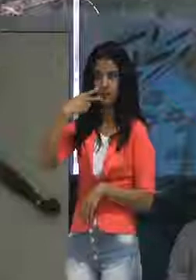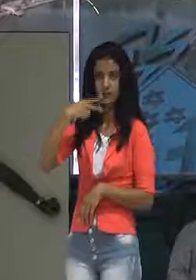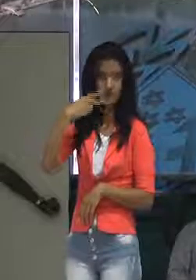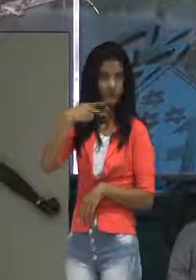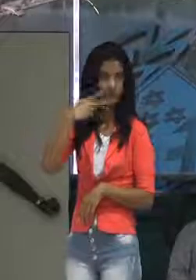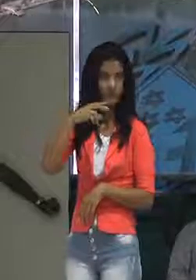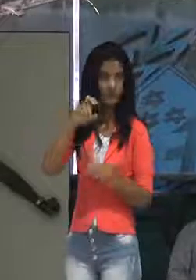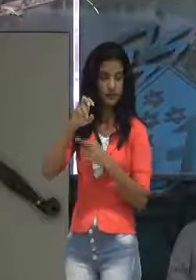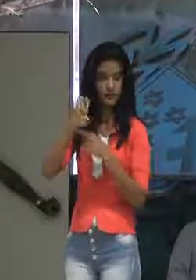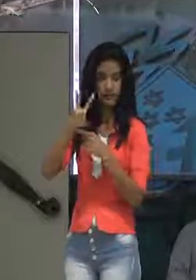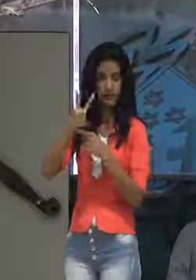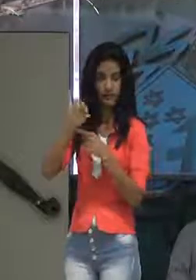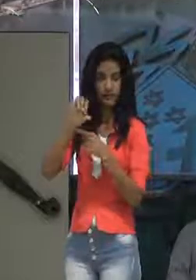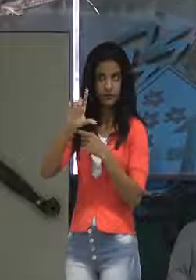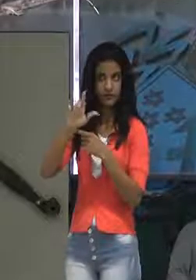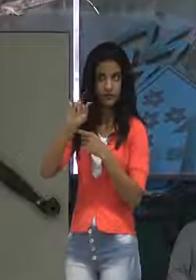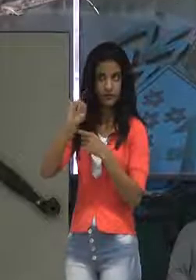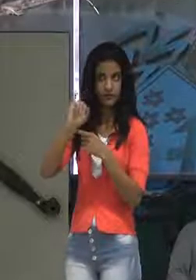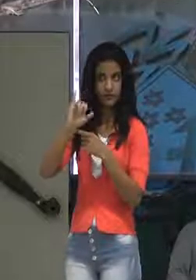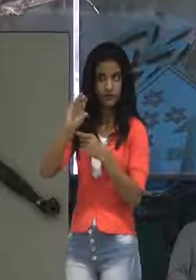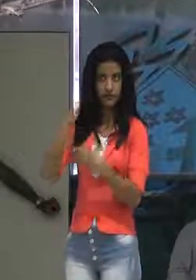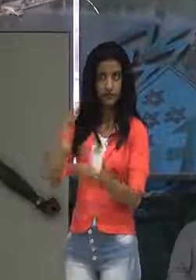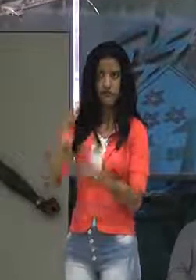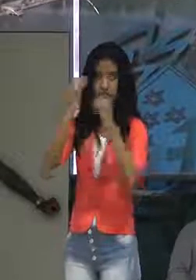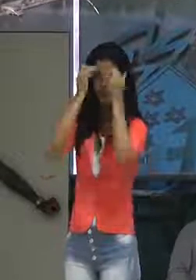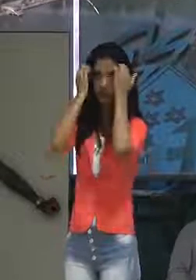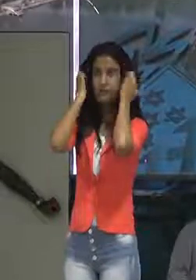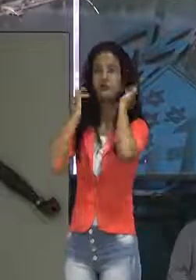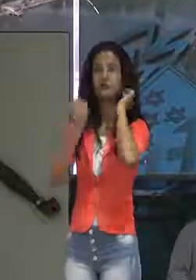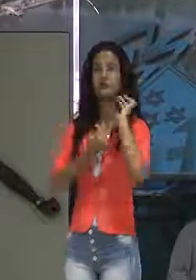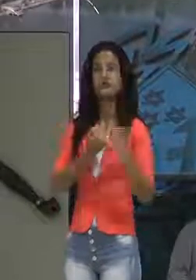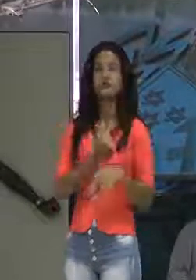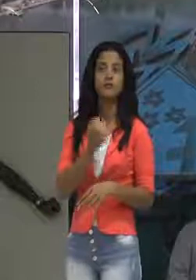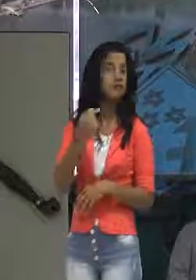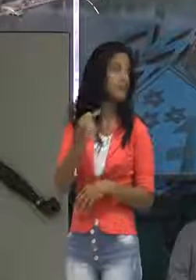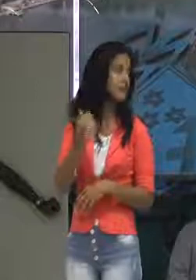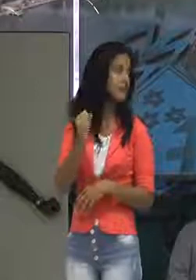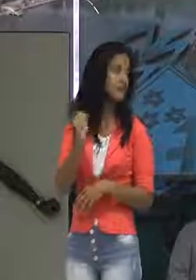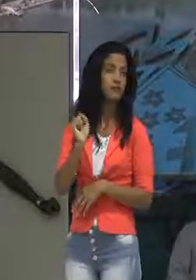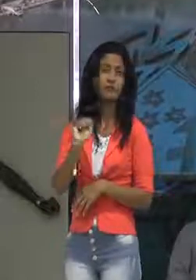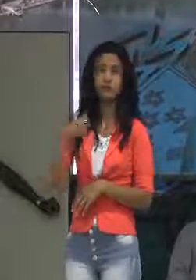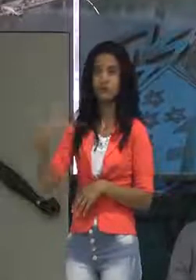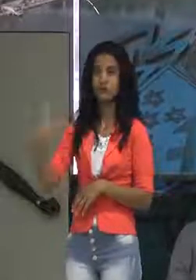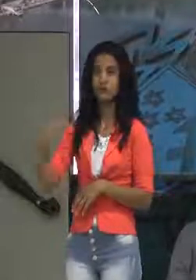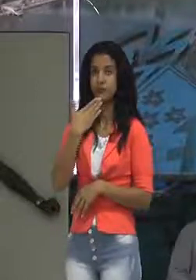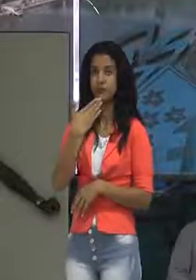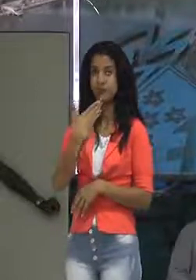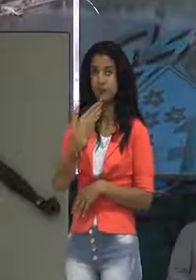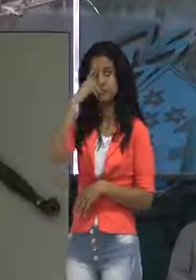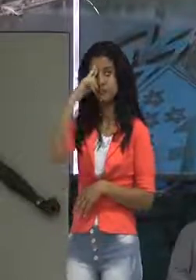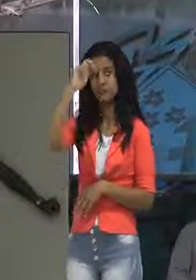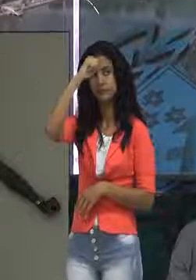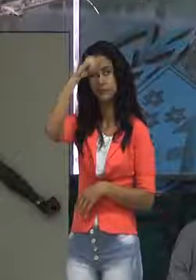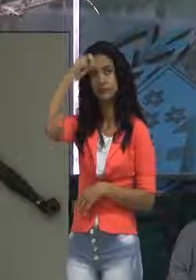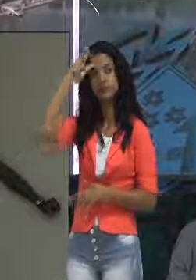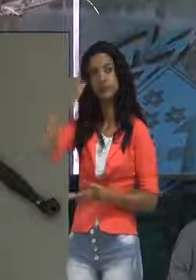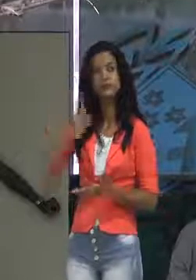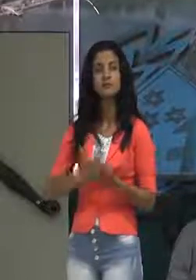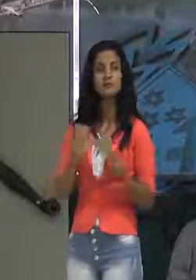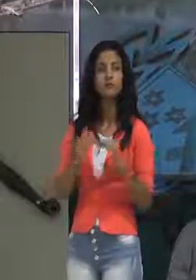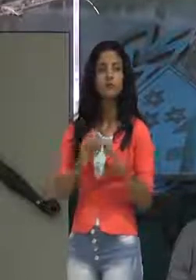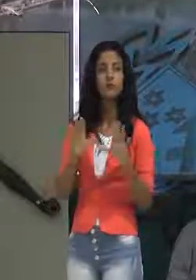Valverde. Indicação 782. O vereador signatário indica ao excelentíssimo prefeito que determine